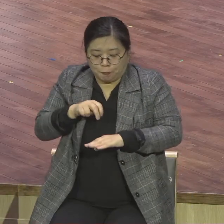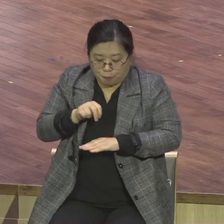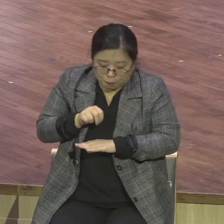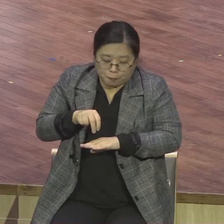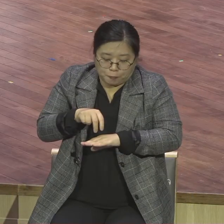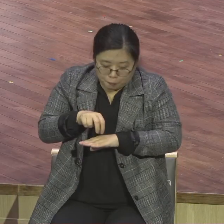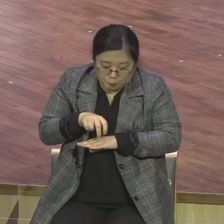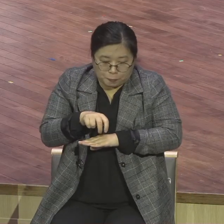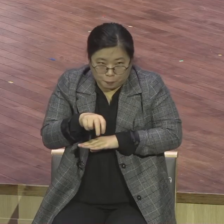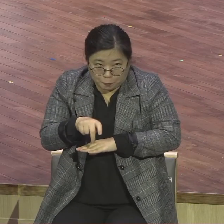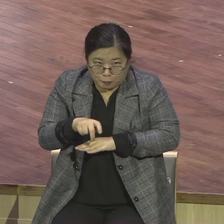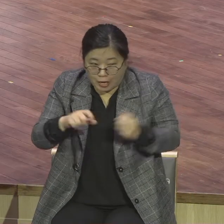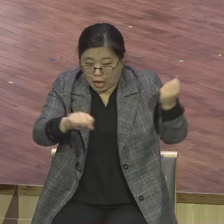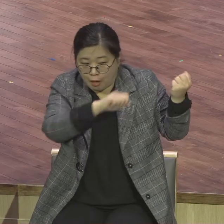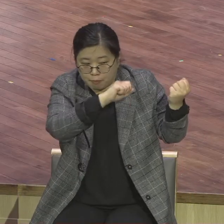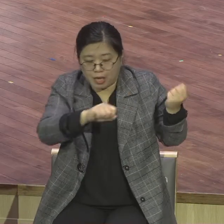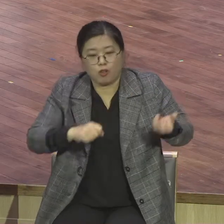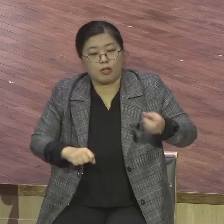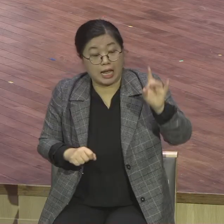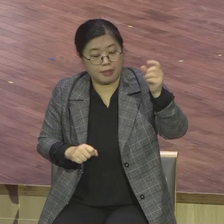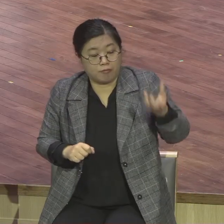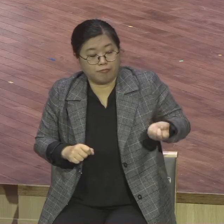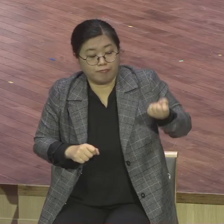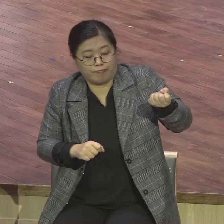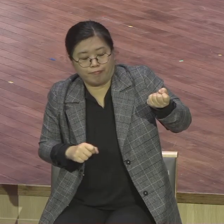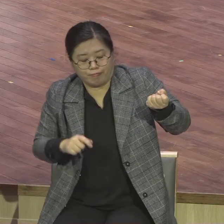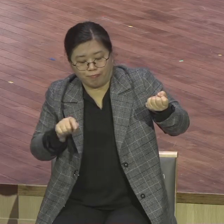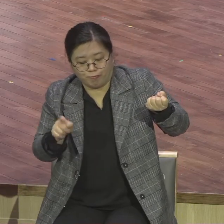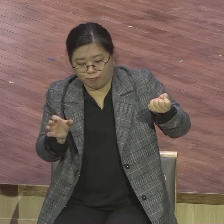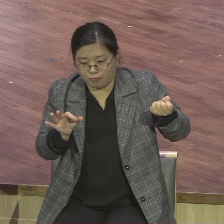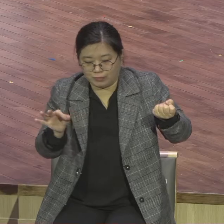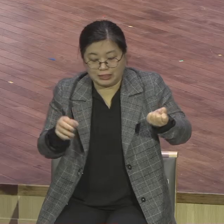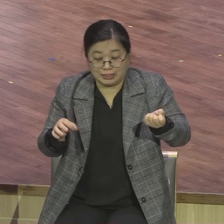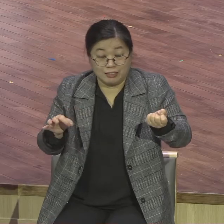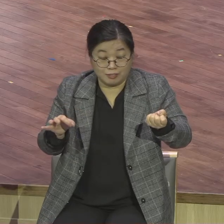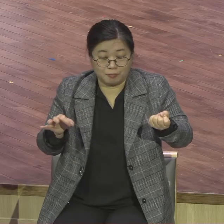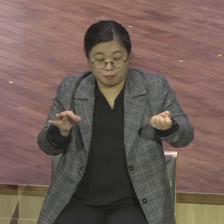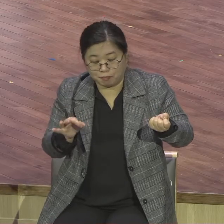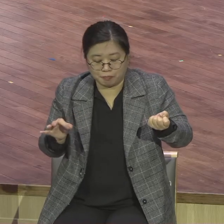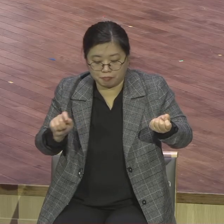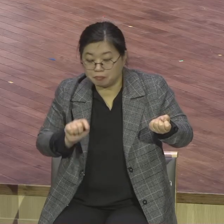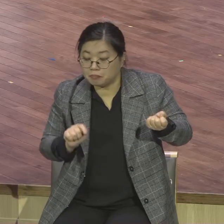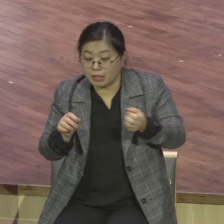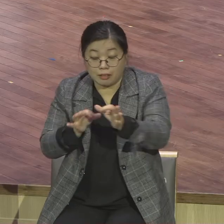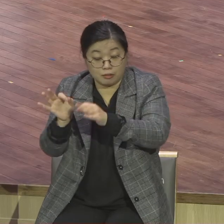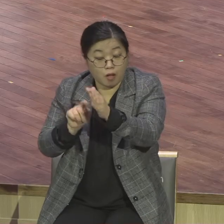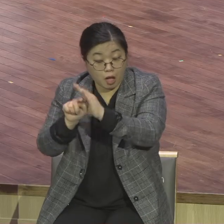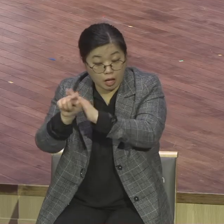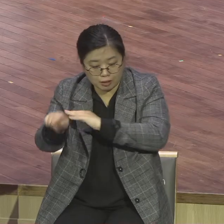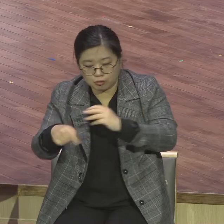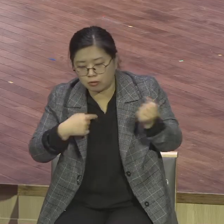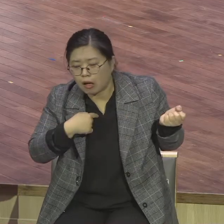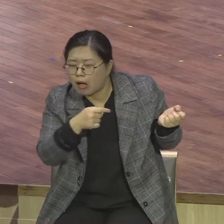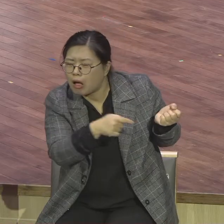바이올린 하나 들고 왔는데 뭐 보니까 뭐 형편없어 보여. 안 산다니까 제발 좀